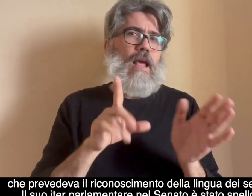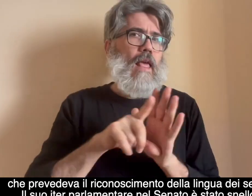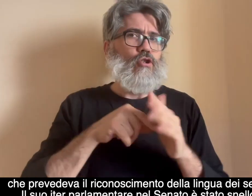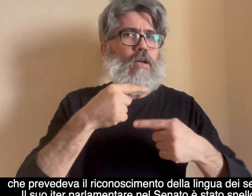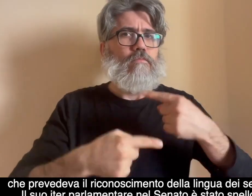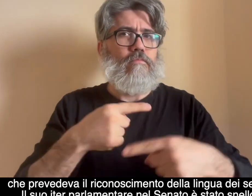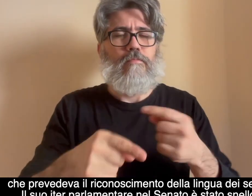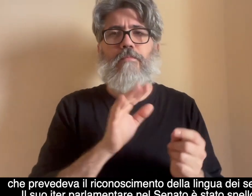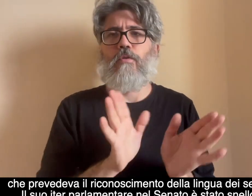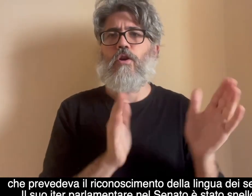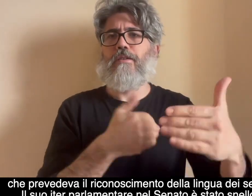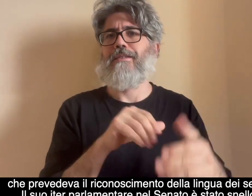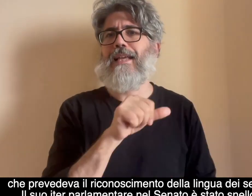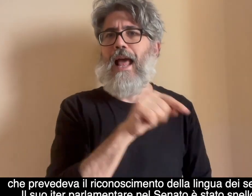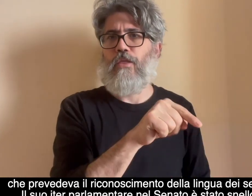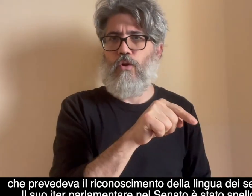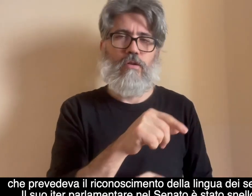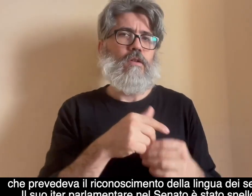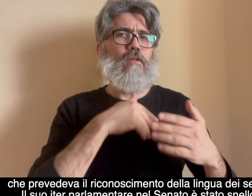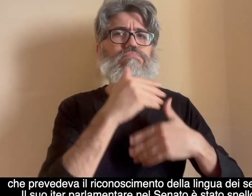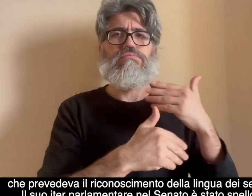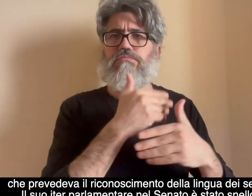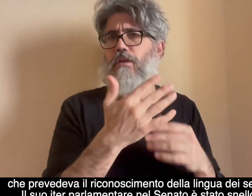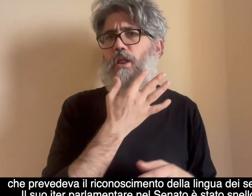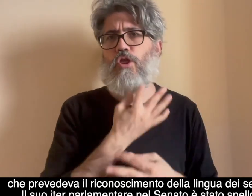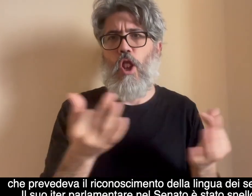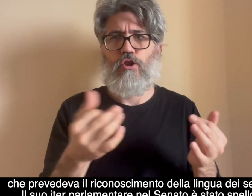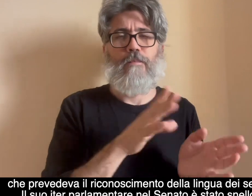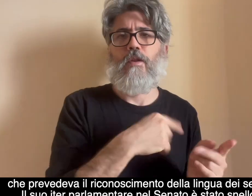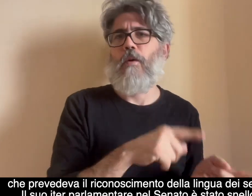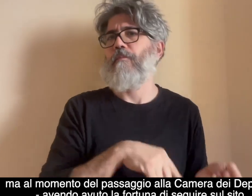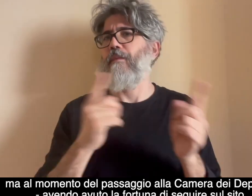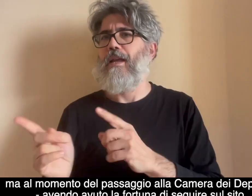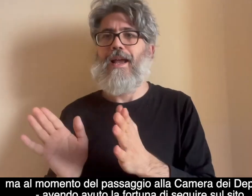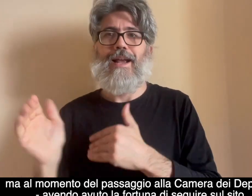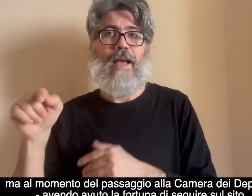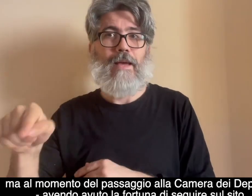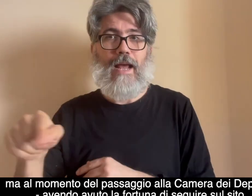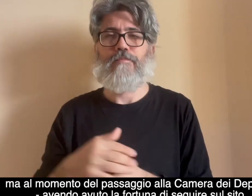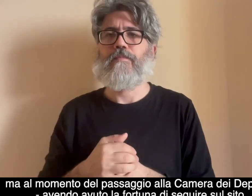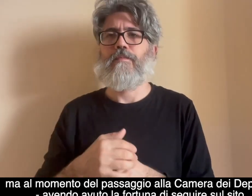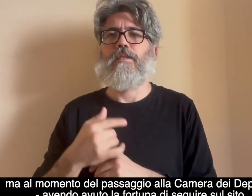il suo iter parlamentare nel senato è stato abbastanza snello poi c'è stato il passaggio alla camera dei deputati